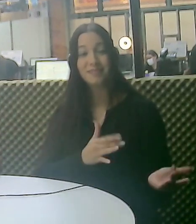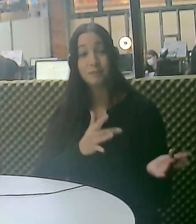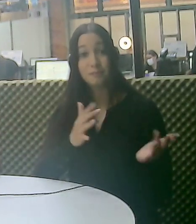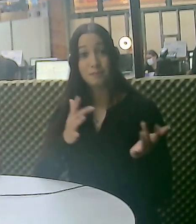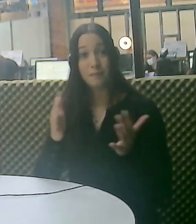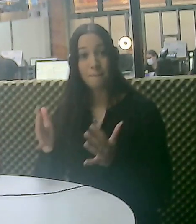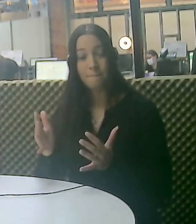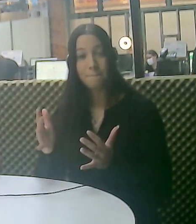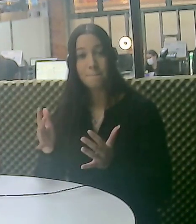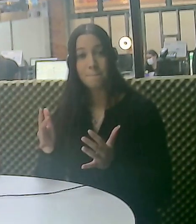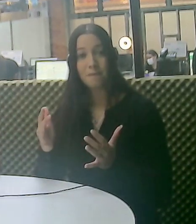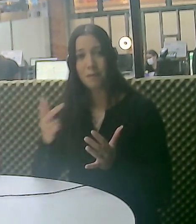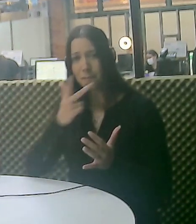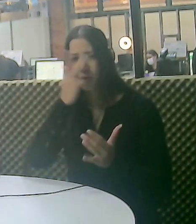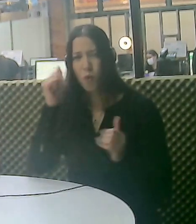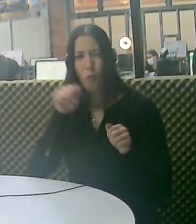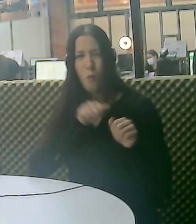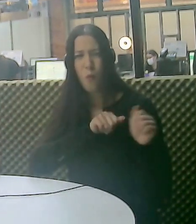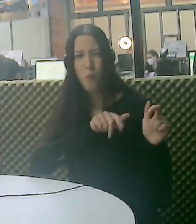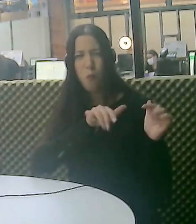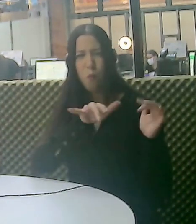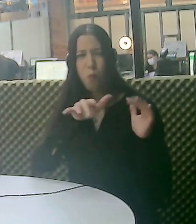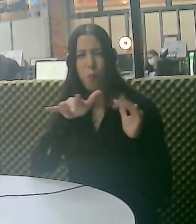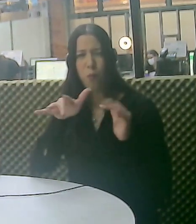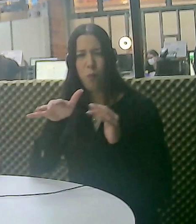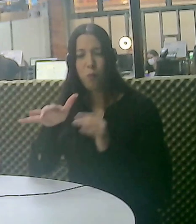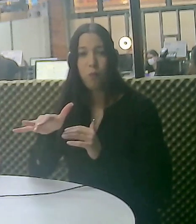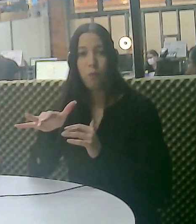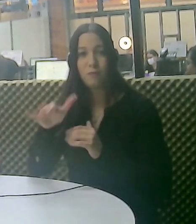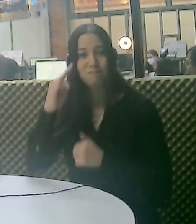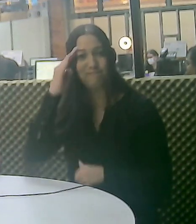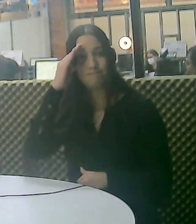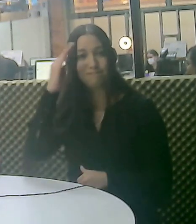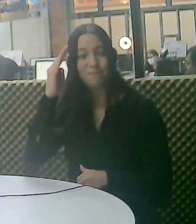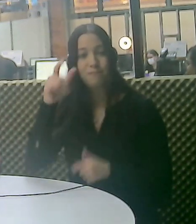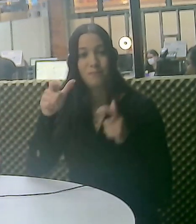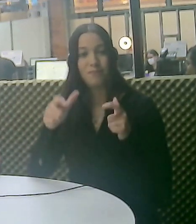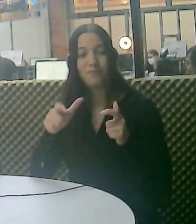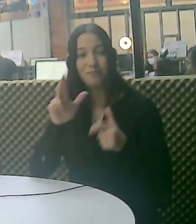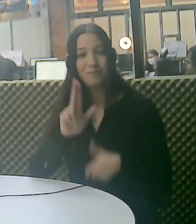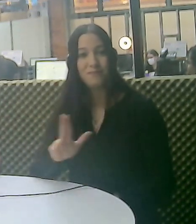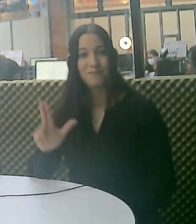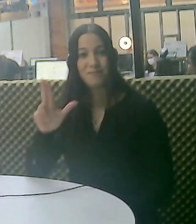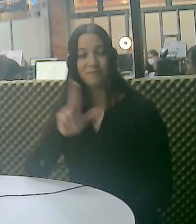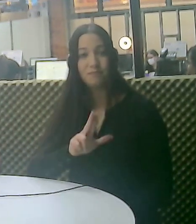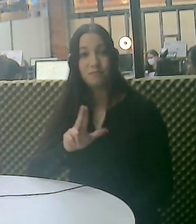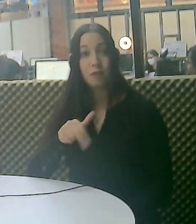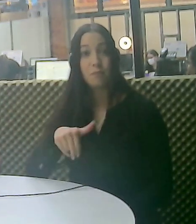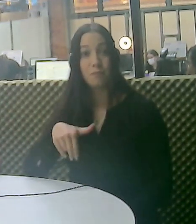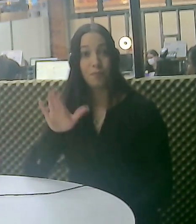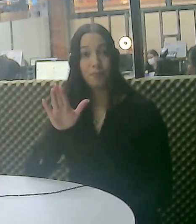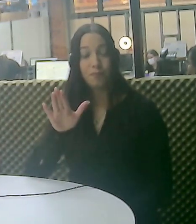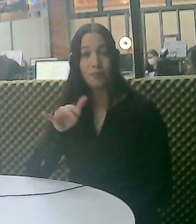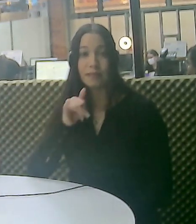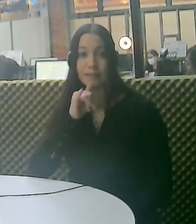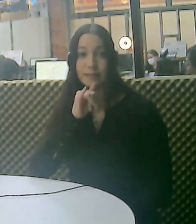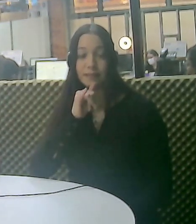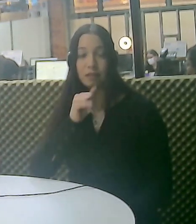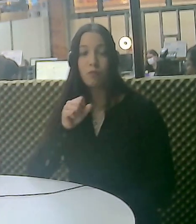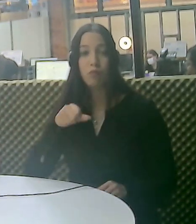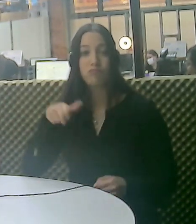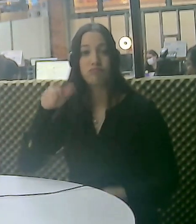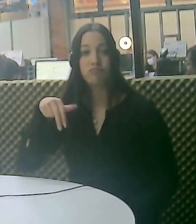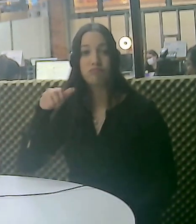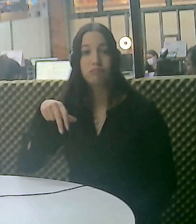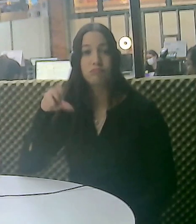inclusive, o movimento no principal cartão postal de Uberlândia aumenta bastante, especialmente em espaços como a pista de corrida